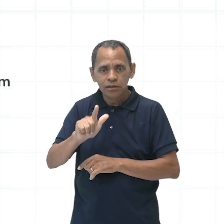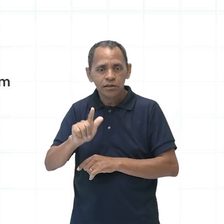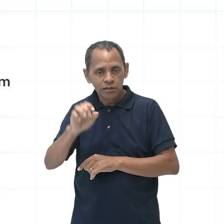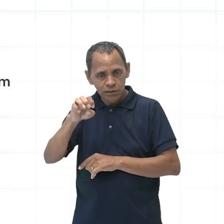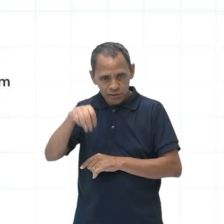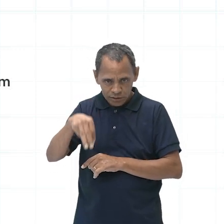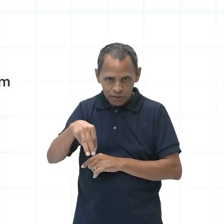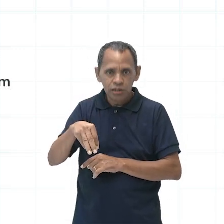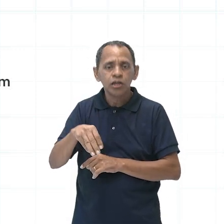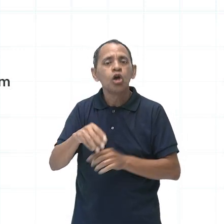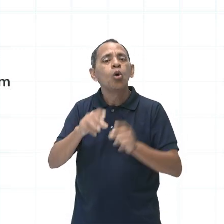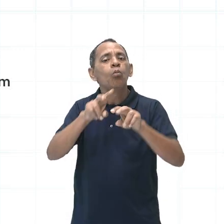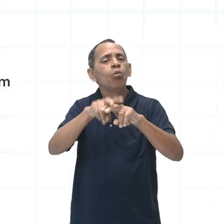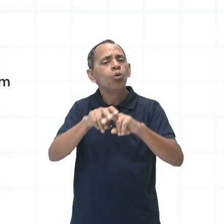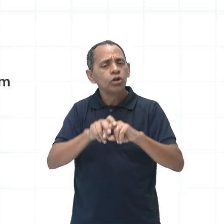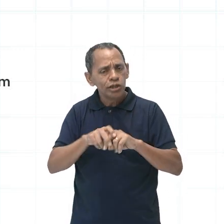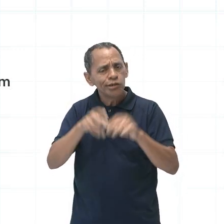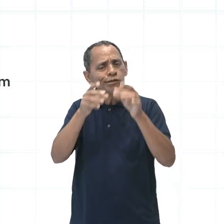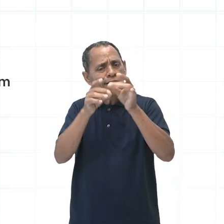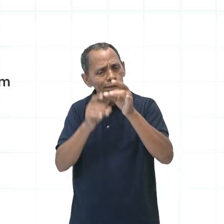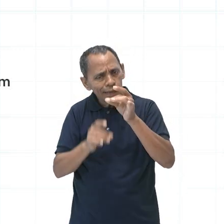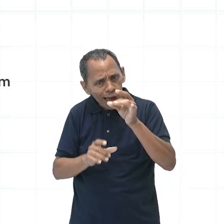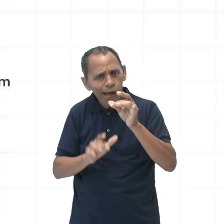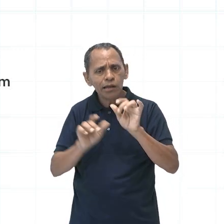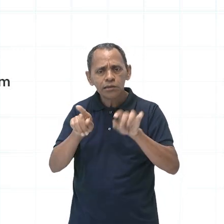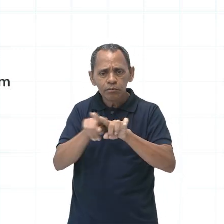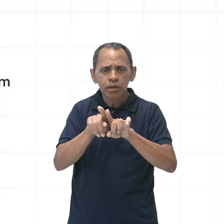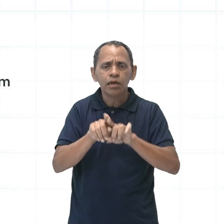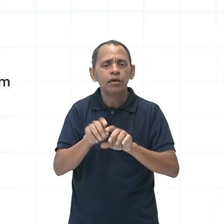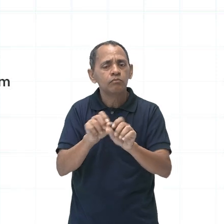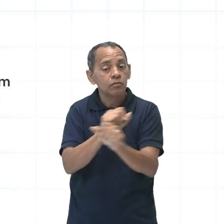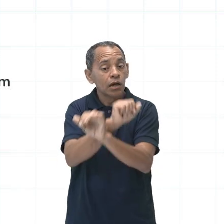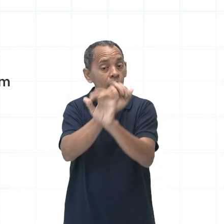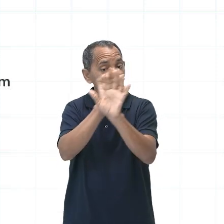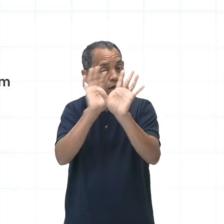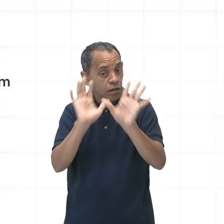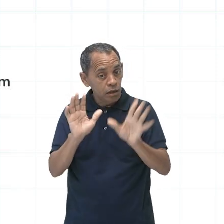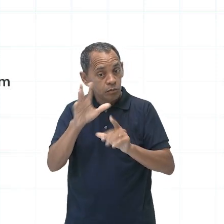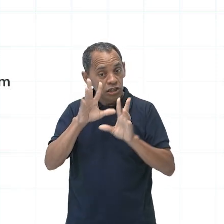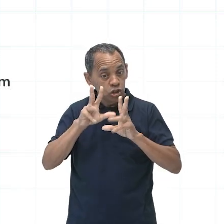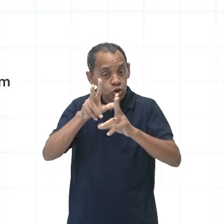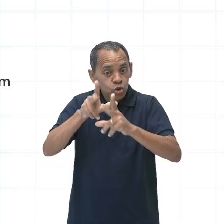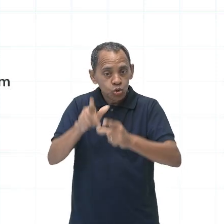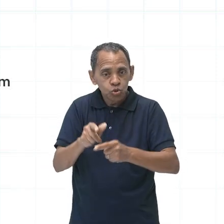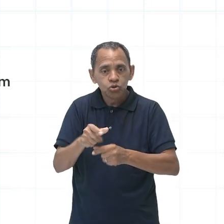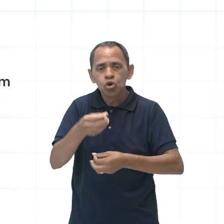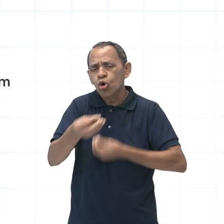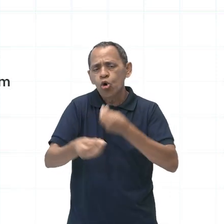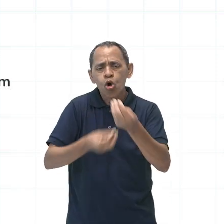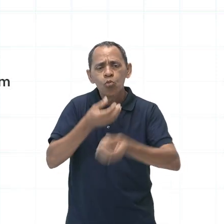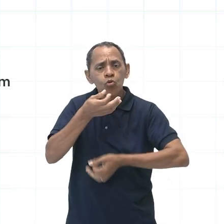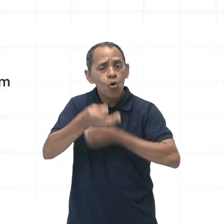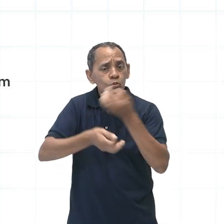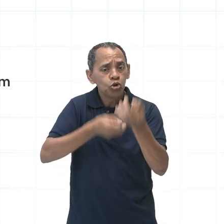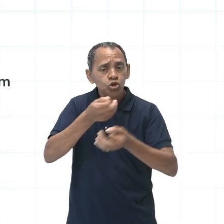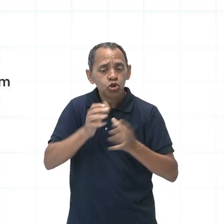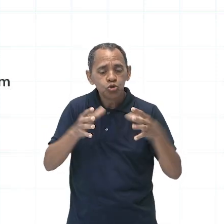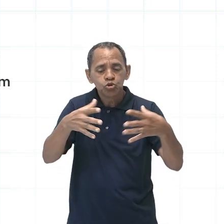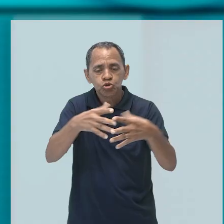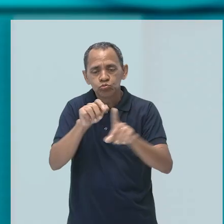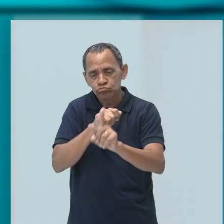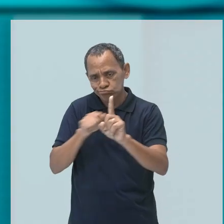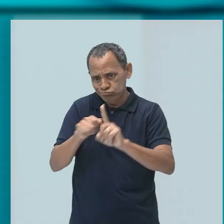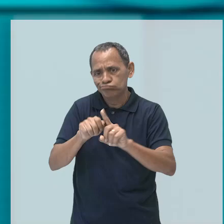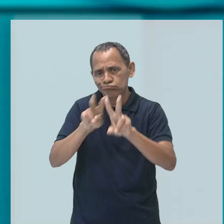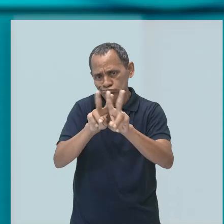para deixar tudo muito claro. E aí, qual que era a opinião dos grupos sociais sobre